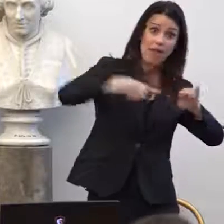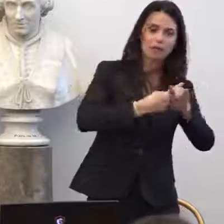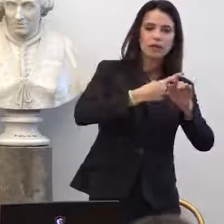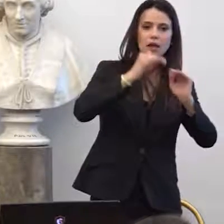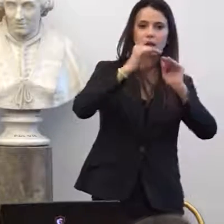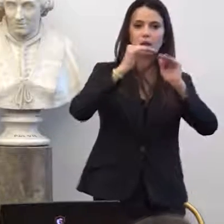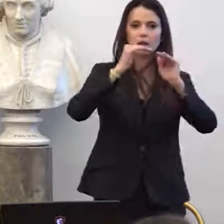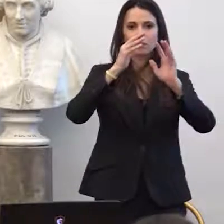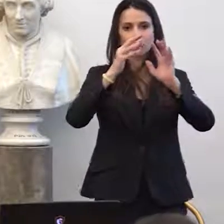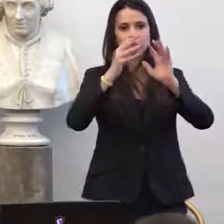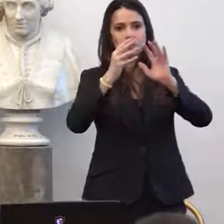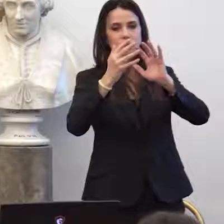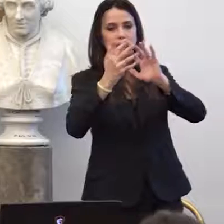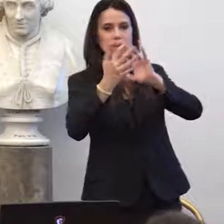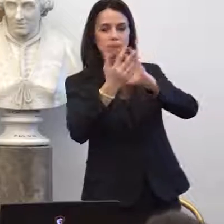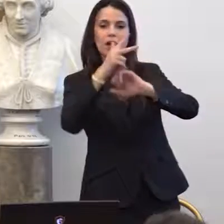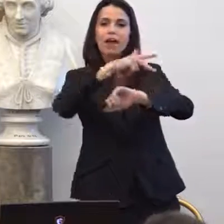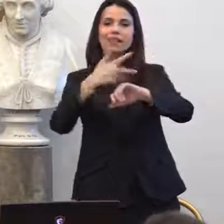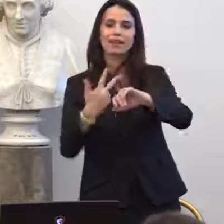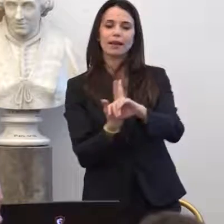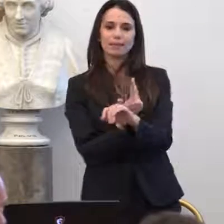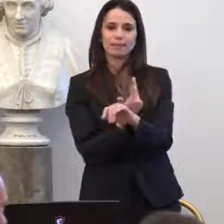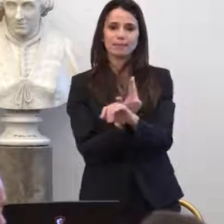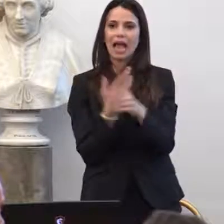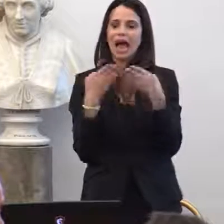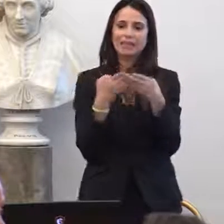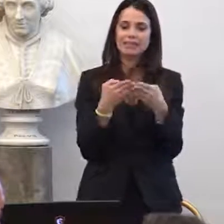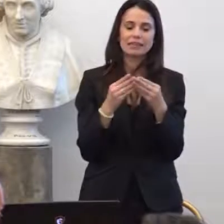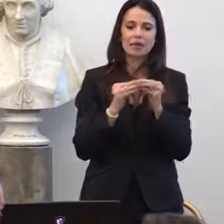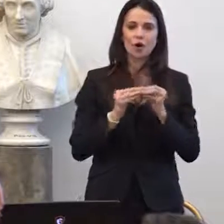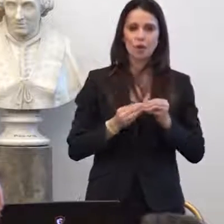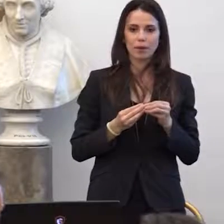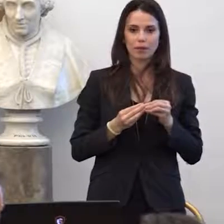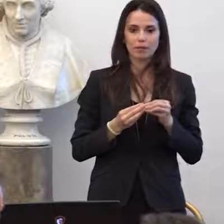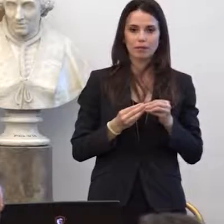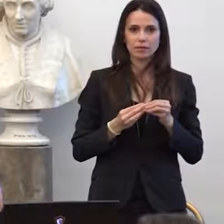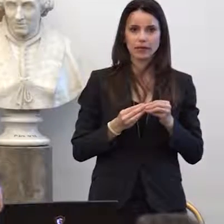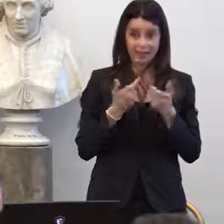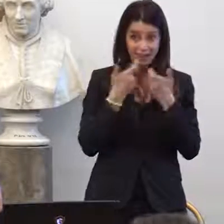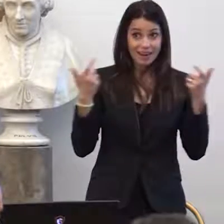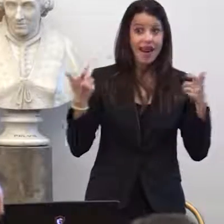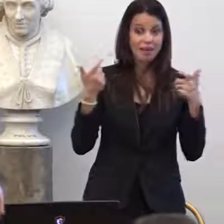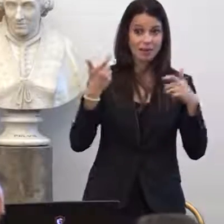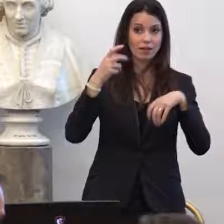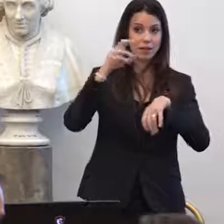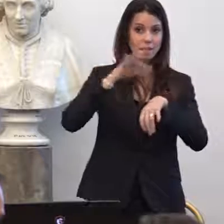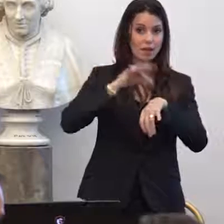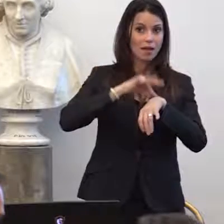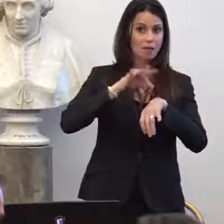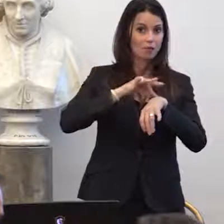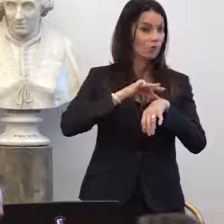far recuperare queste persone che, ripeto, hanno un grave postumo legato a queste malattie.